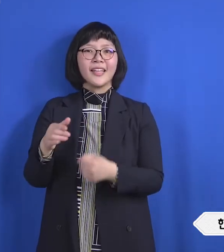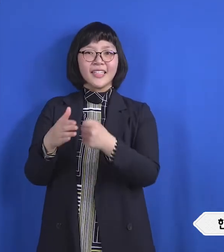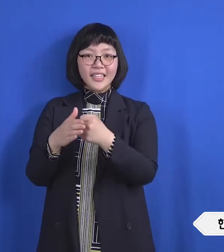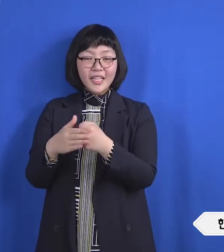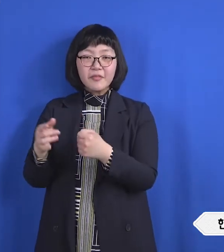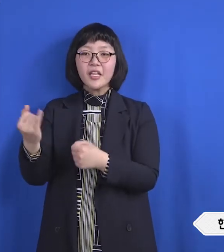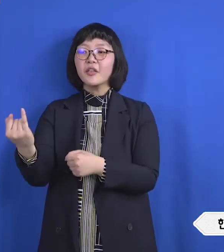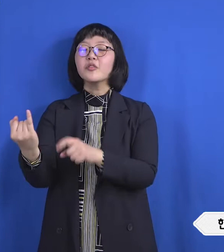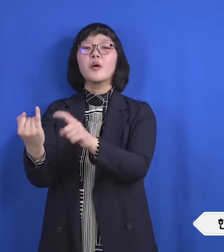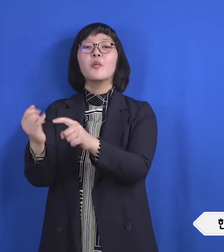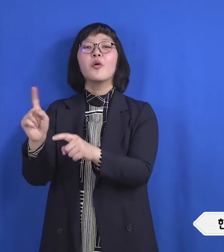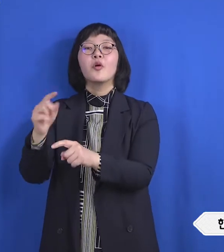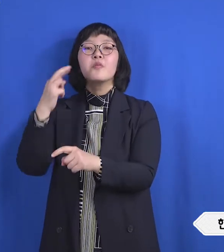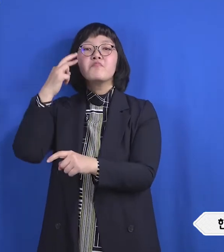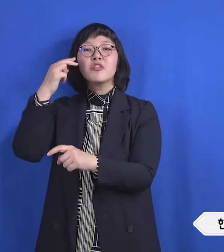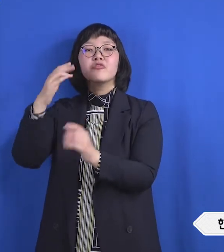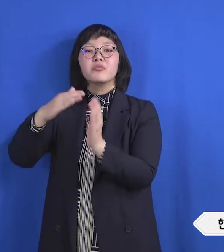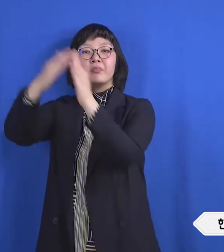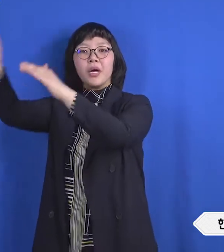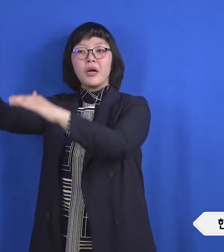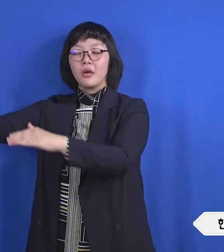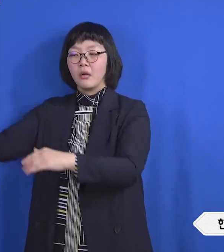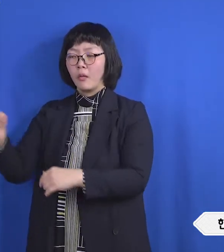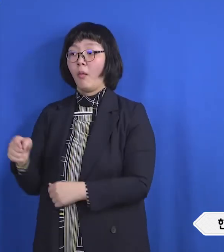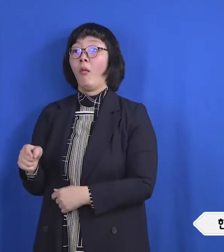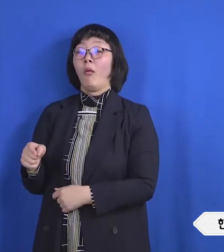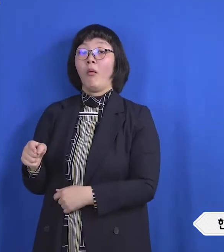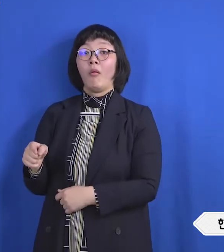A를 미국으로 이민을 가게 만듭니다.